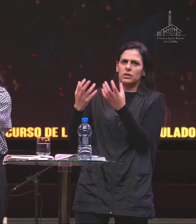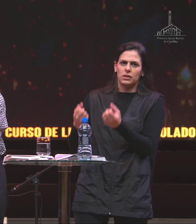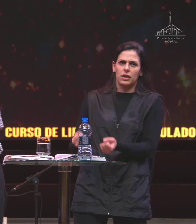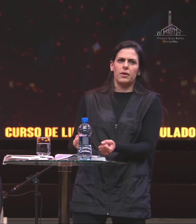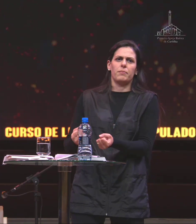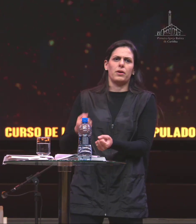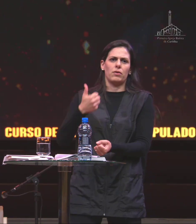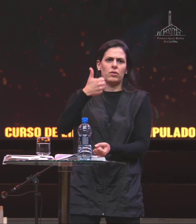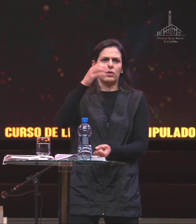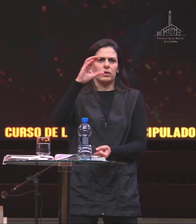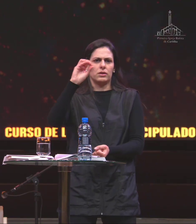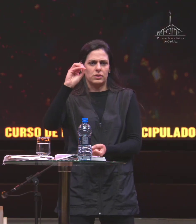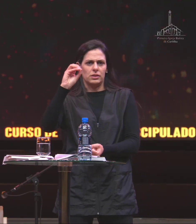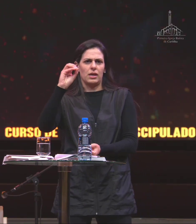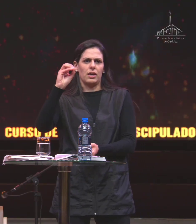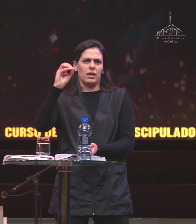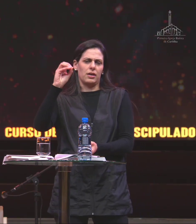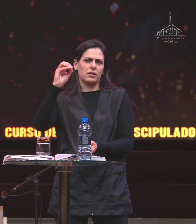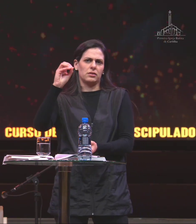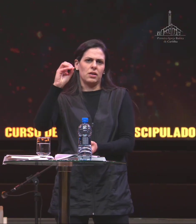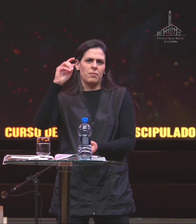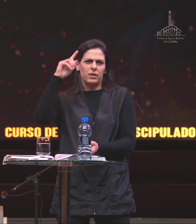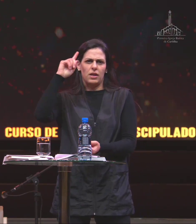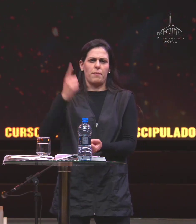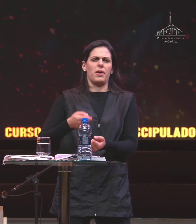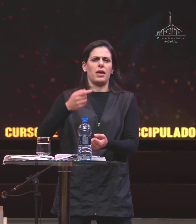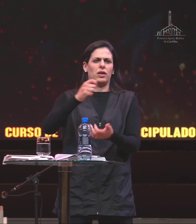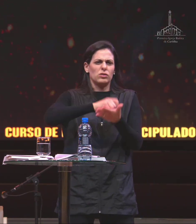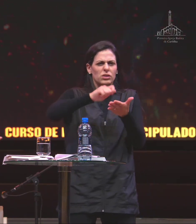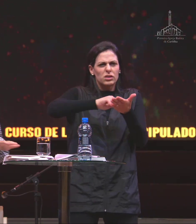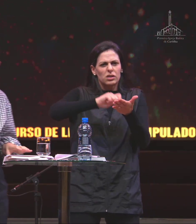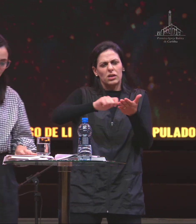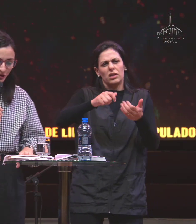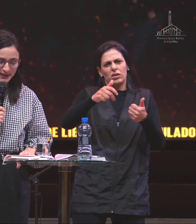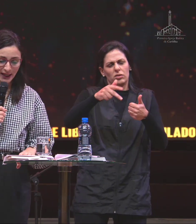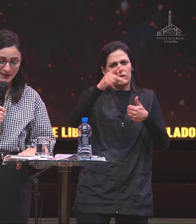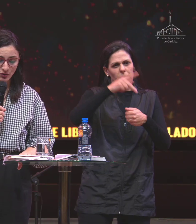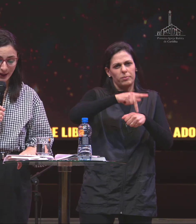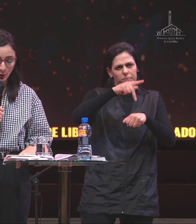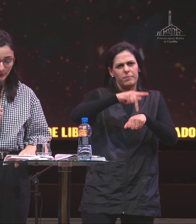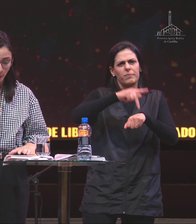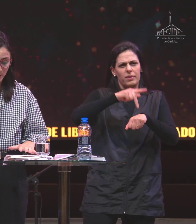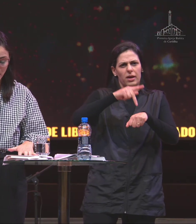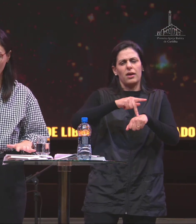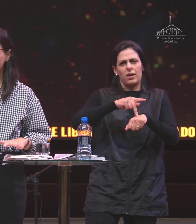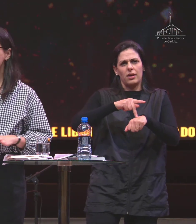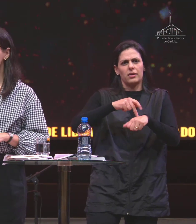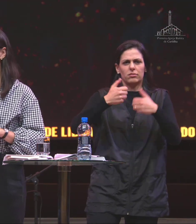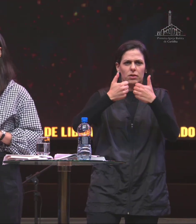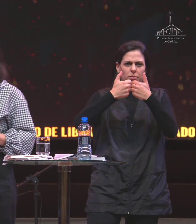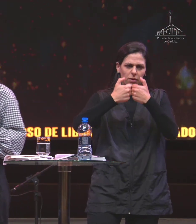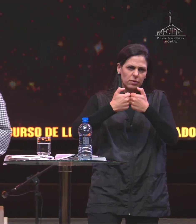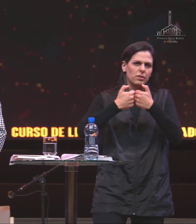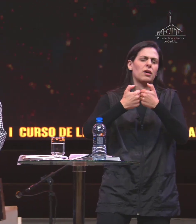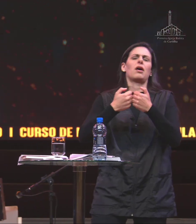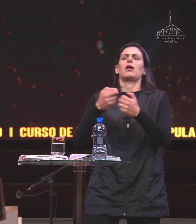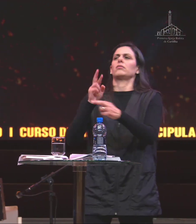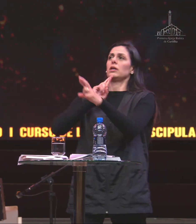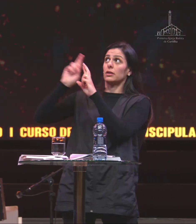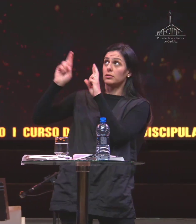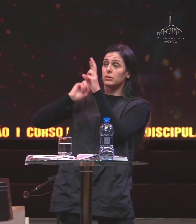refletirem, tá? O assunto que eles estavam conversando antes, né, se você voltar um pouquinho no capítulo 2, versículo 18 e